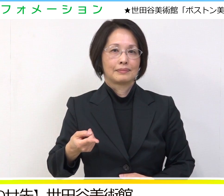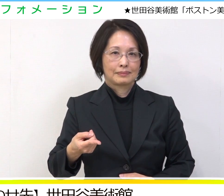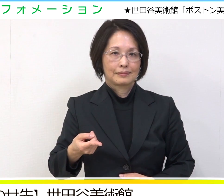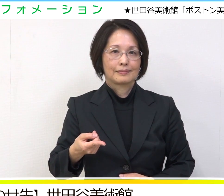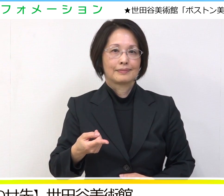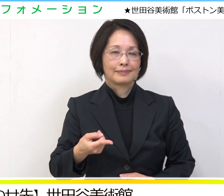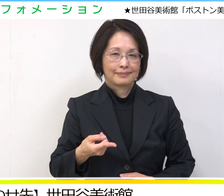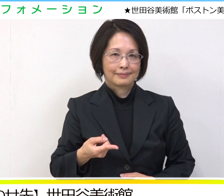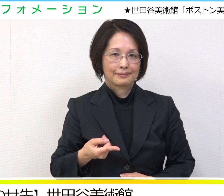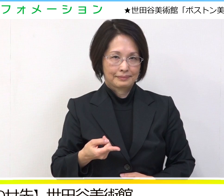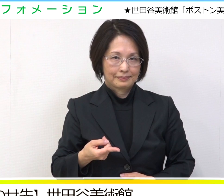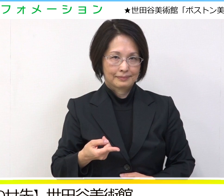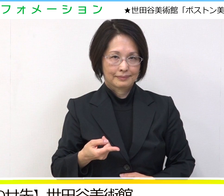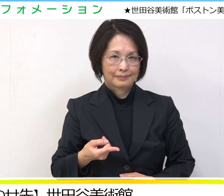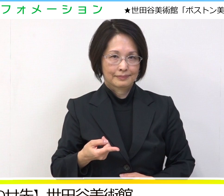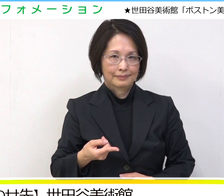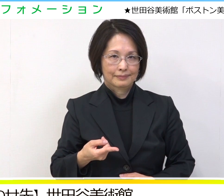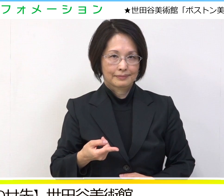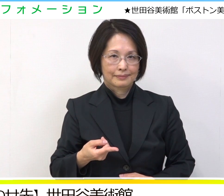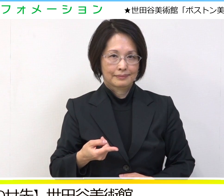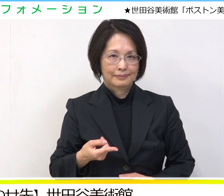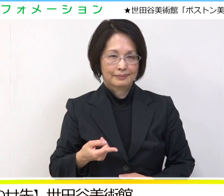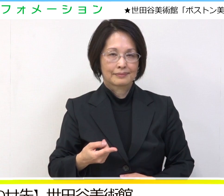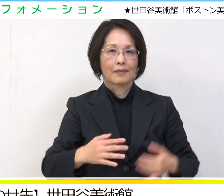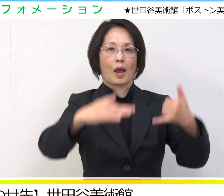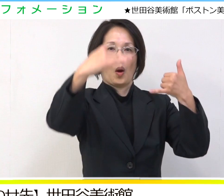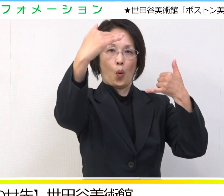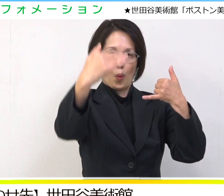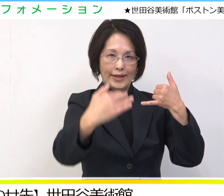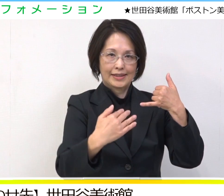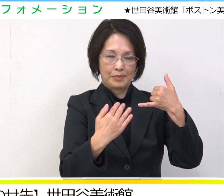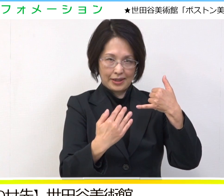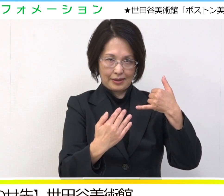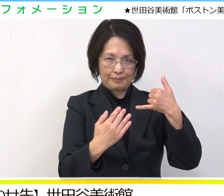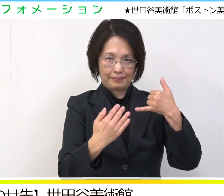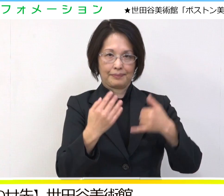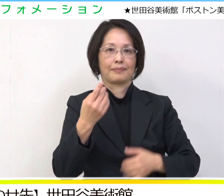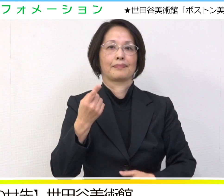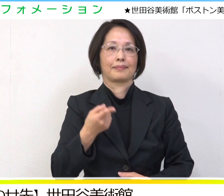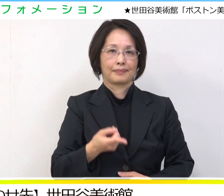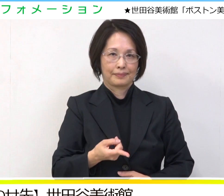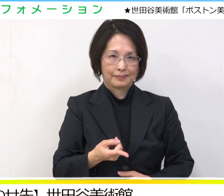6例11番ファクシミリ